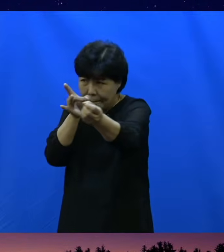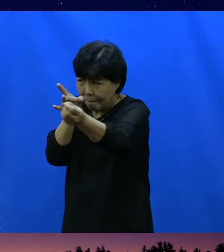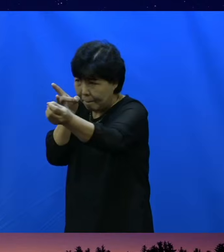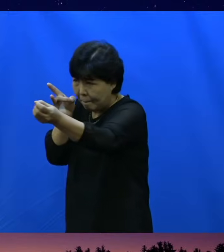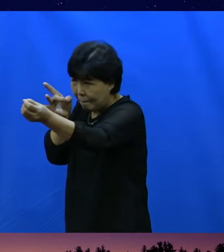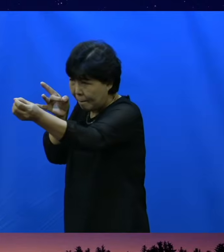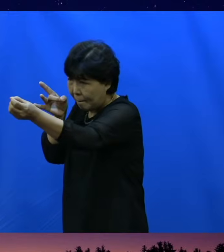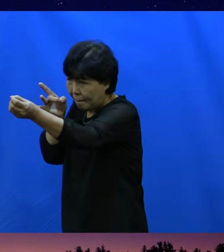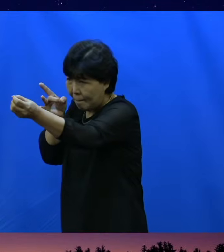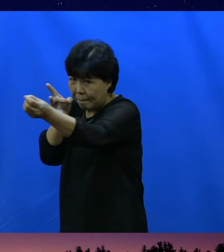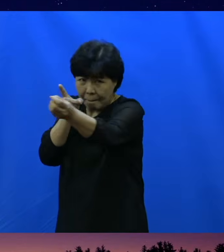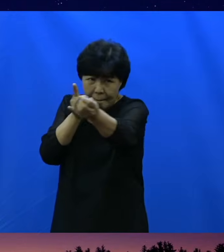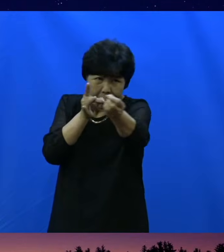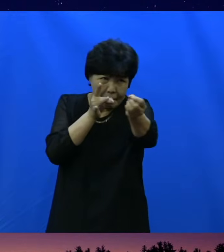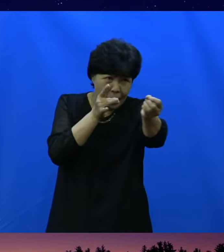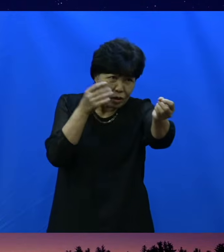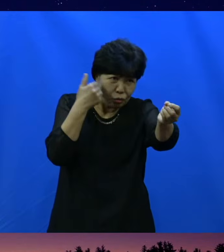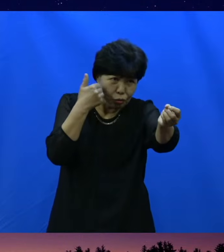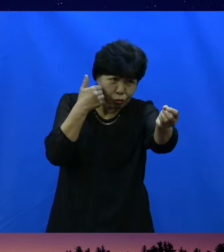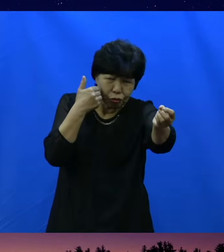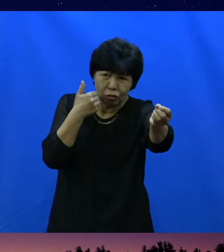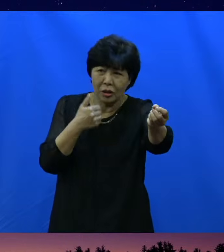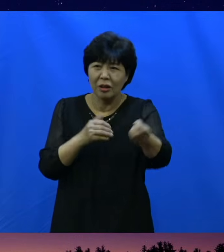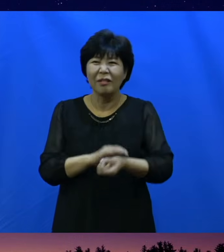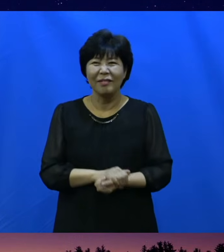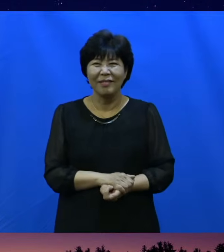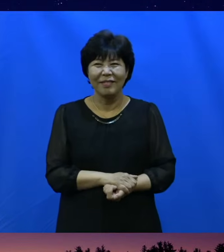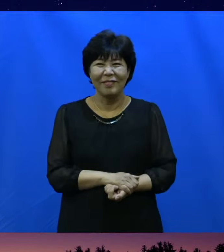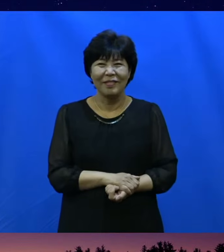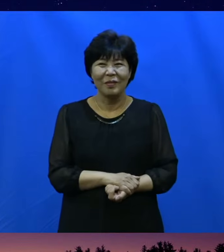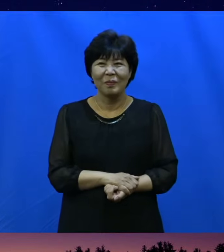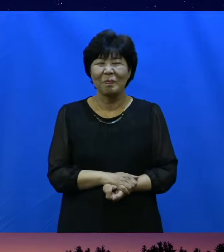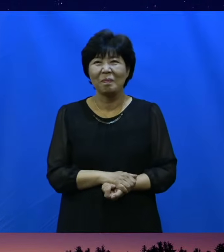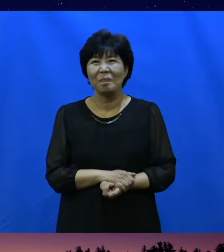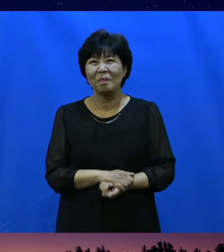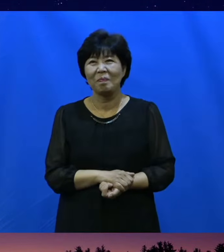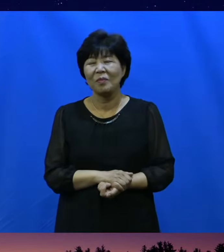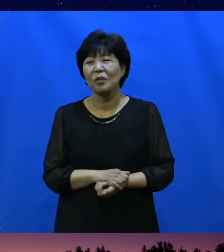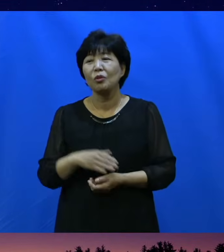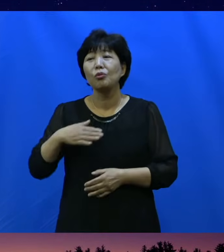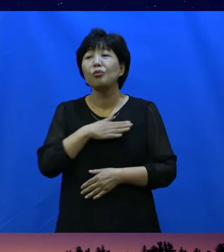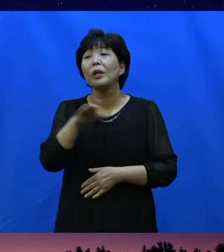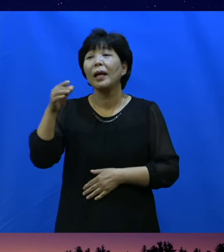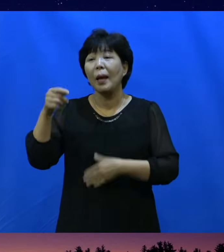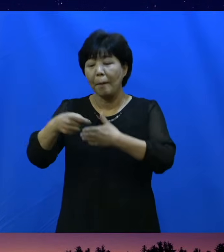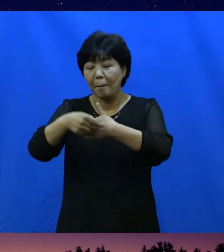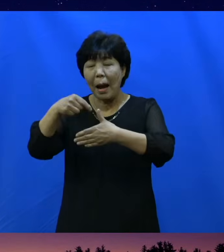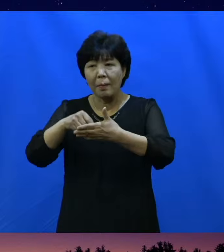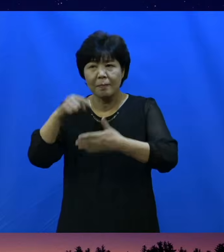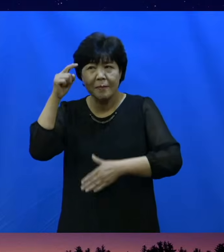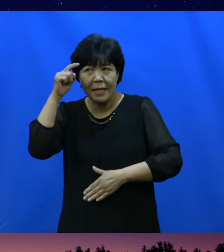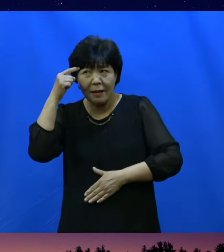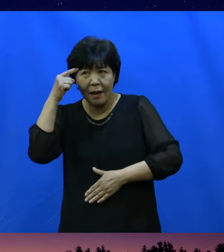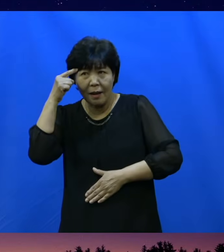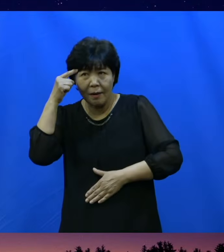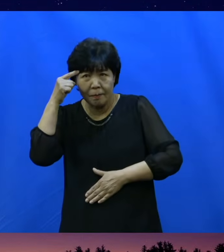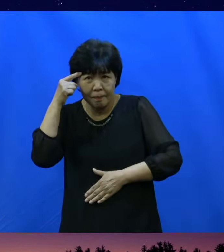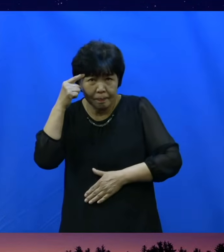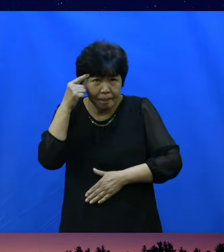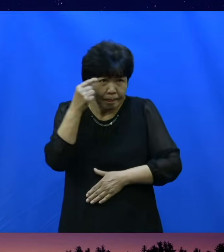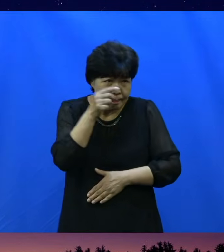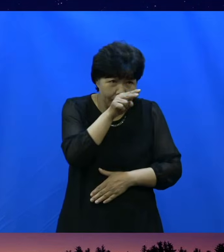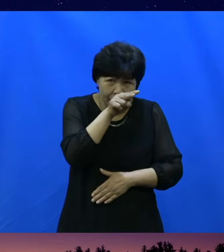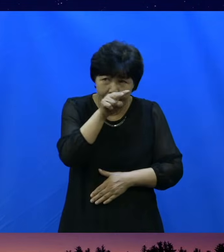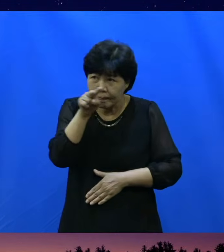있는 거예요. 어디를 조준할까요? 우리의 마음과 생각을 조준하고 있는 거예요. 가만히 있으면 안 돼요, 여러분. 맞으면 안 되는 거죠.